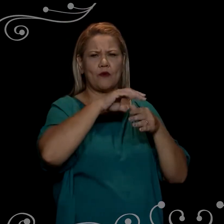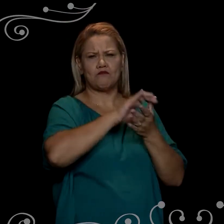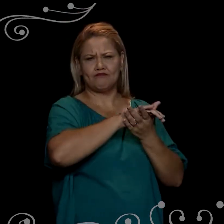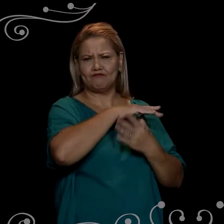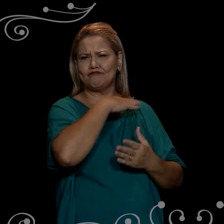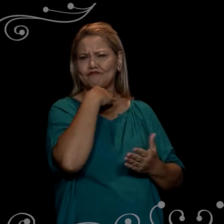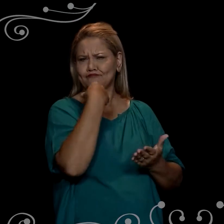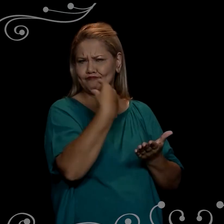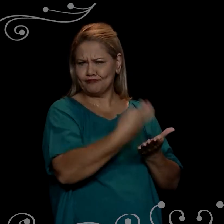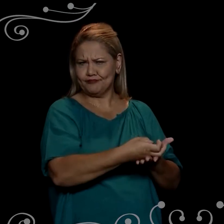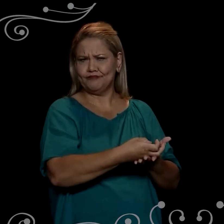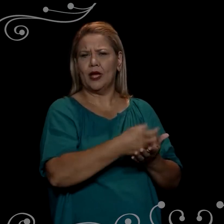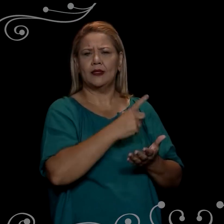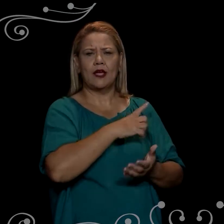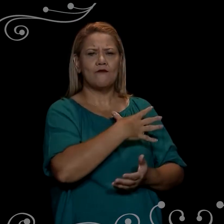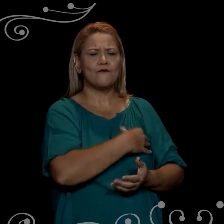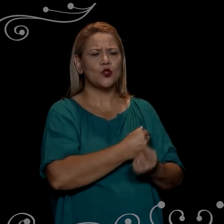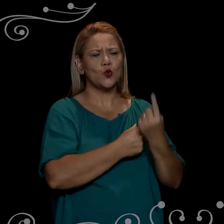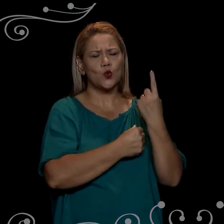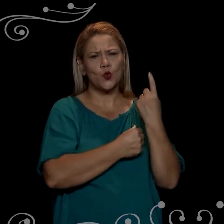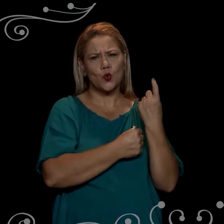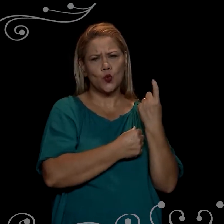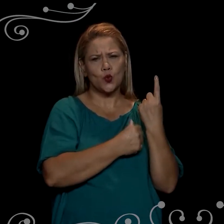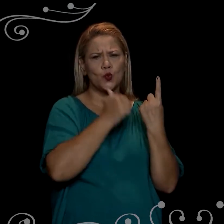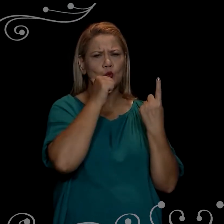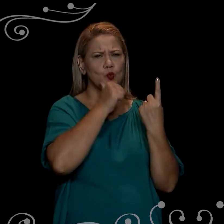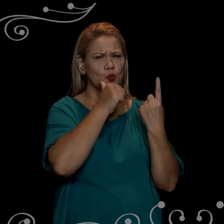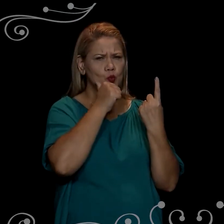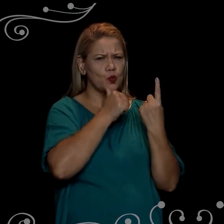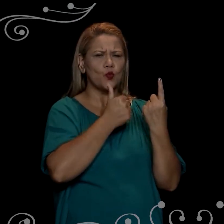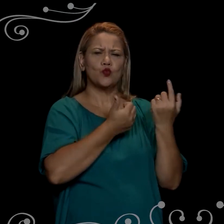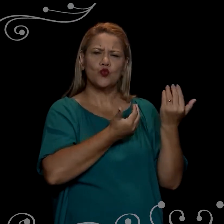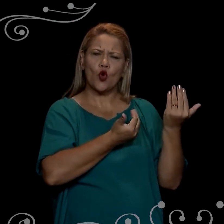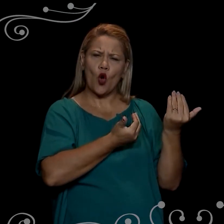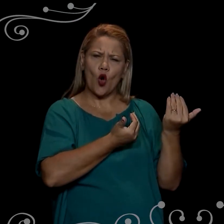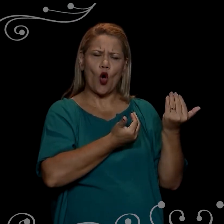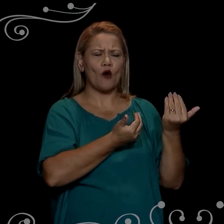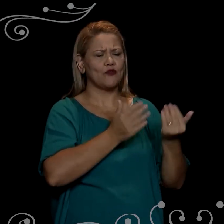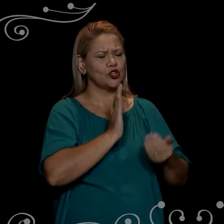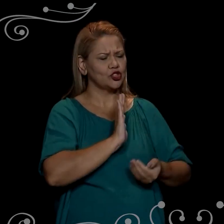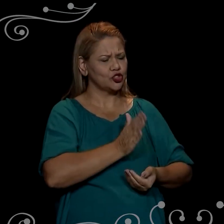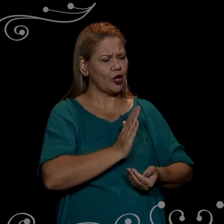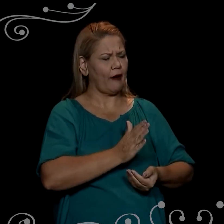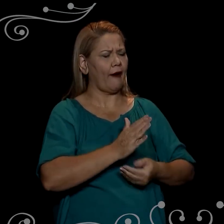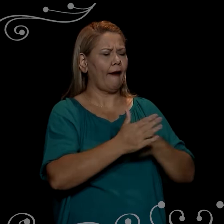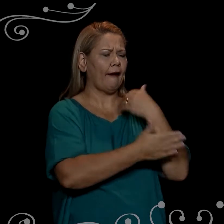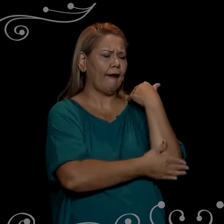princesa criada com muito carinho, protegida e mimada pela mãe.